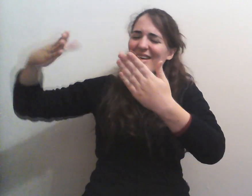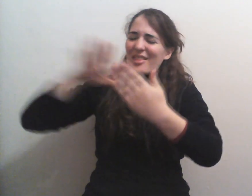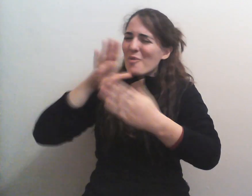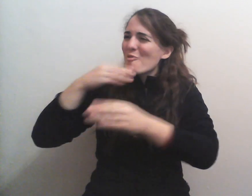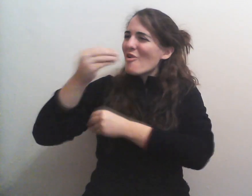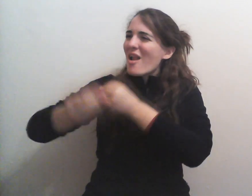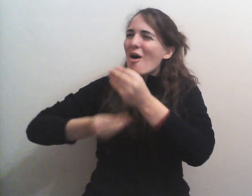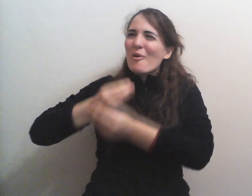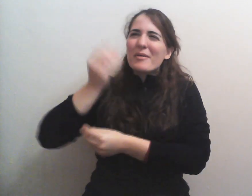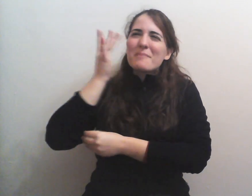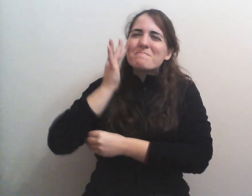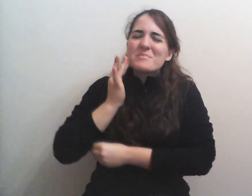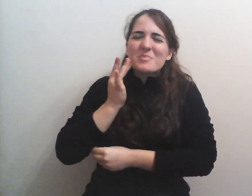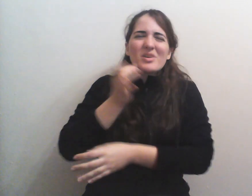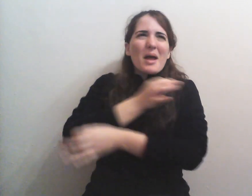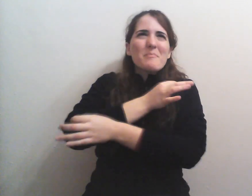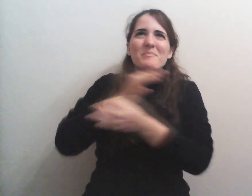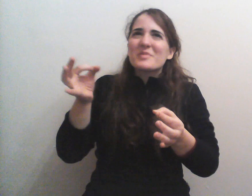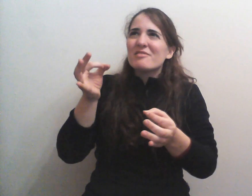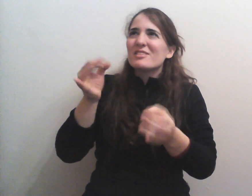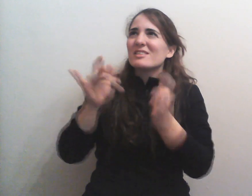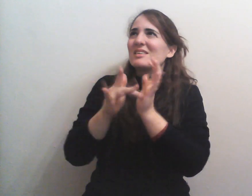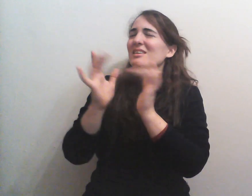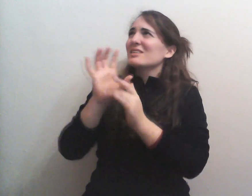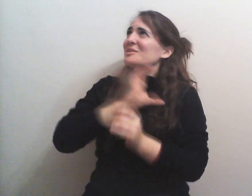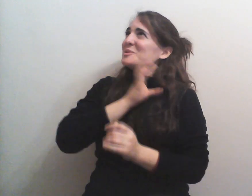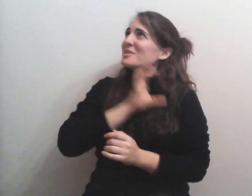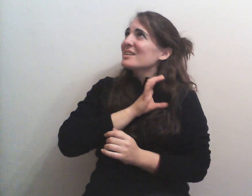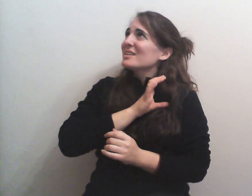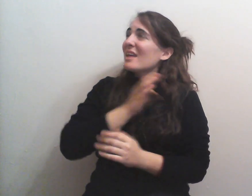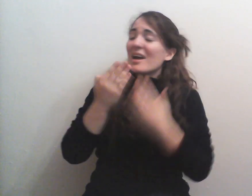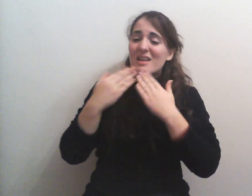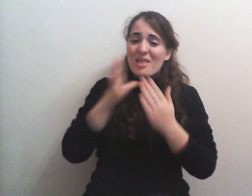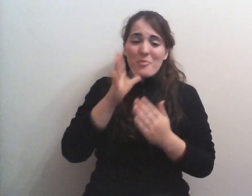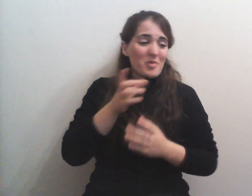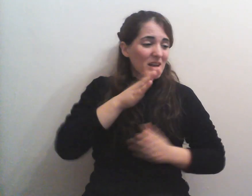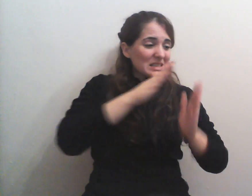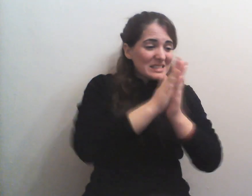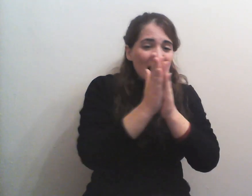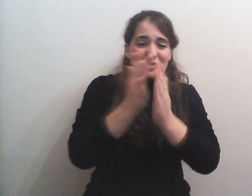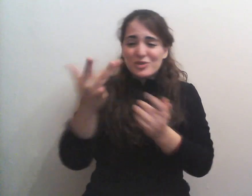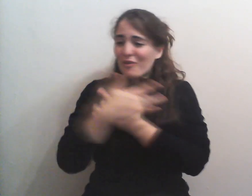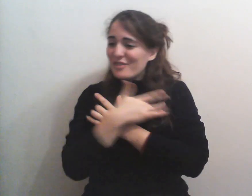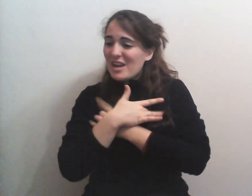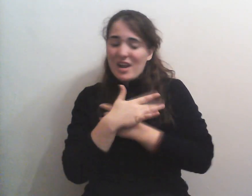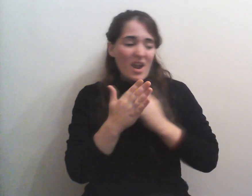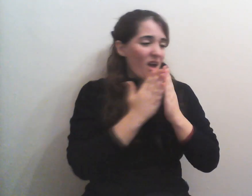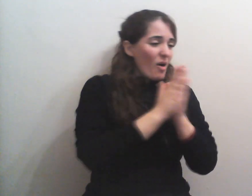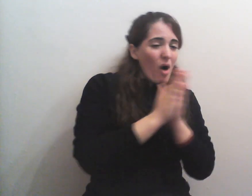Jesucristo. Gracias porque no tenemos que orar a santos difuntos ni a vírgenes difuntas pidiendo